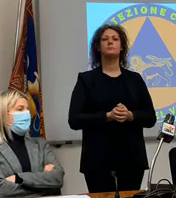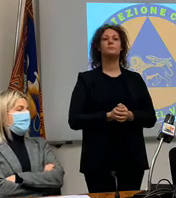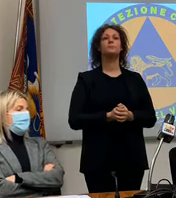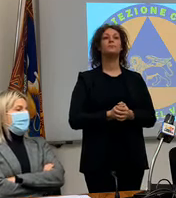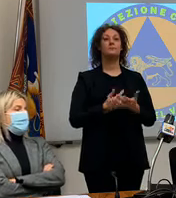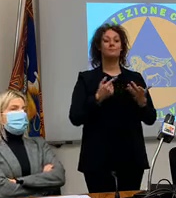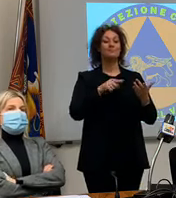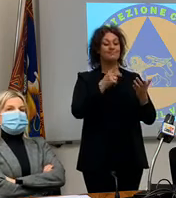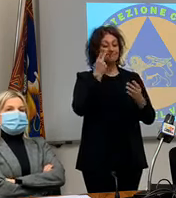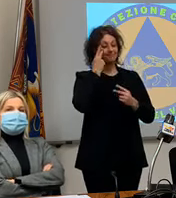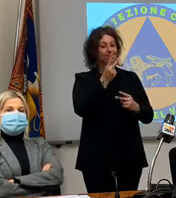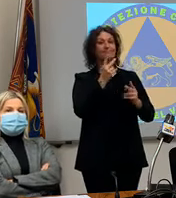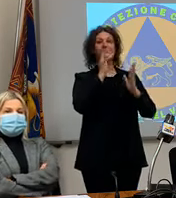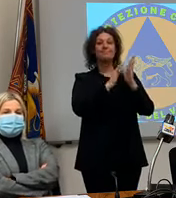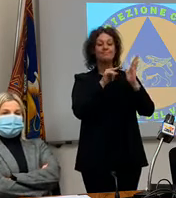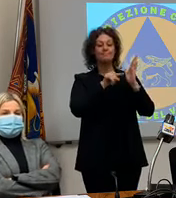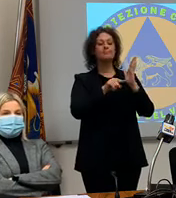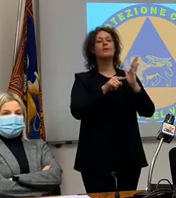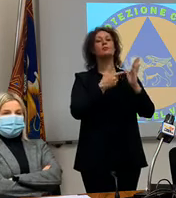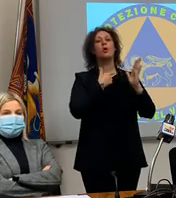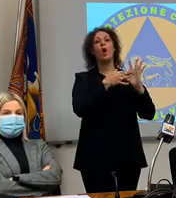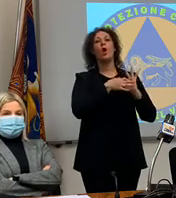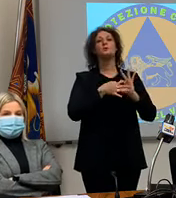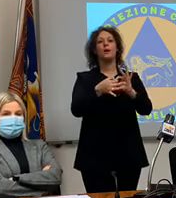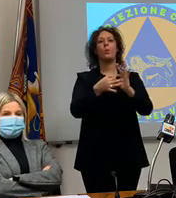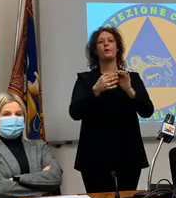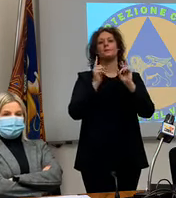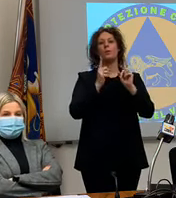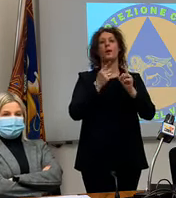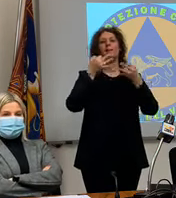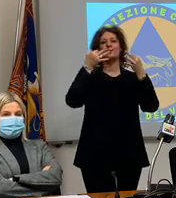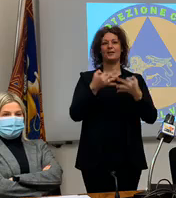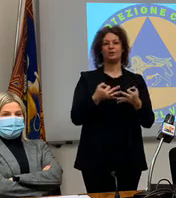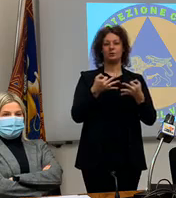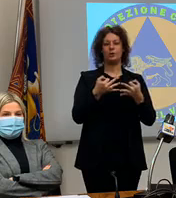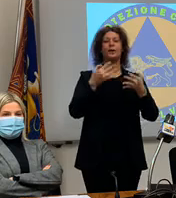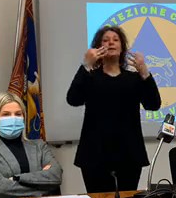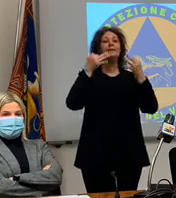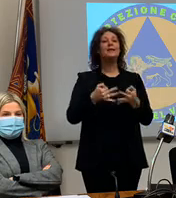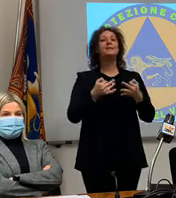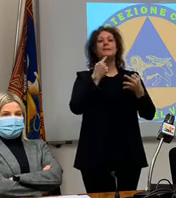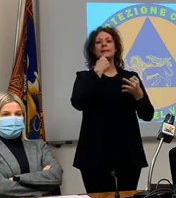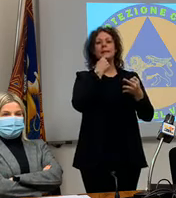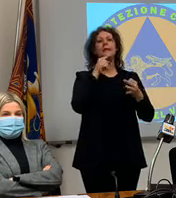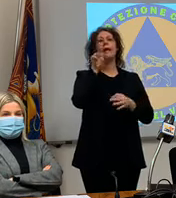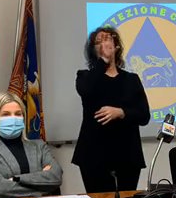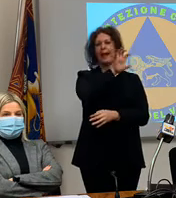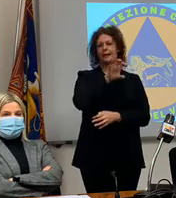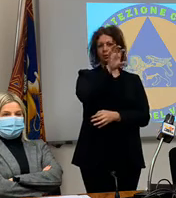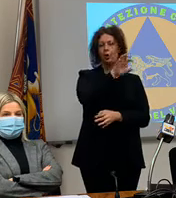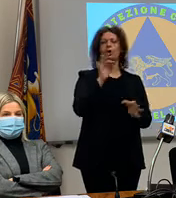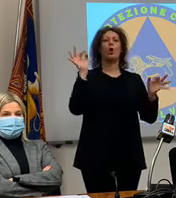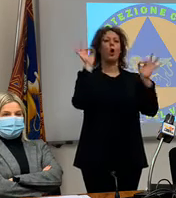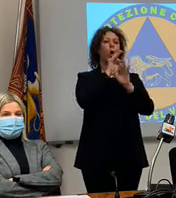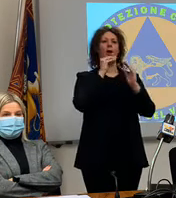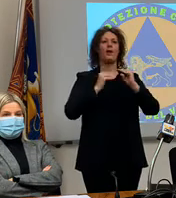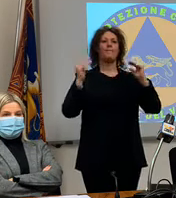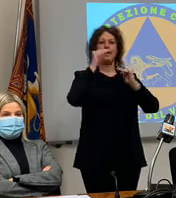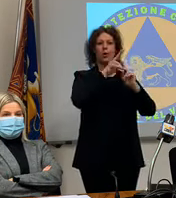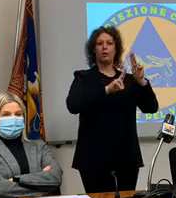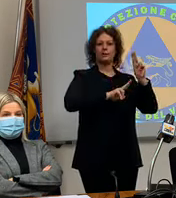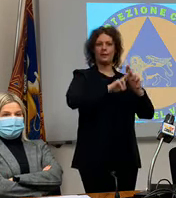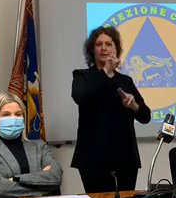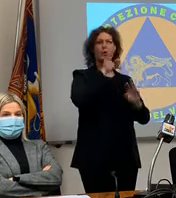azioni e quindi delle decisioni che dovevano essere delle regioni del livello nazionale oppure di